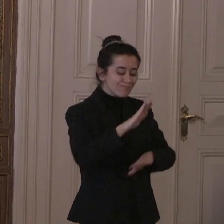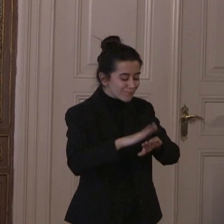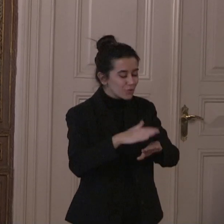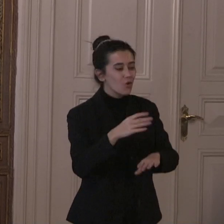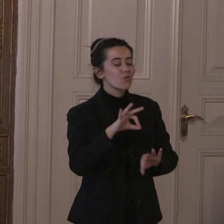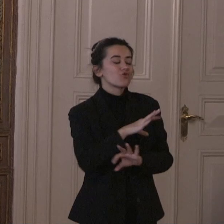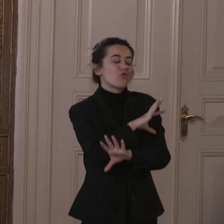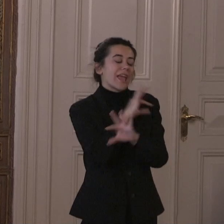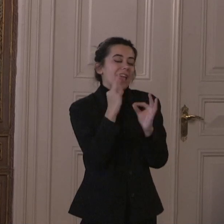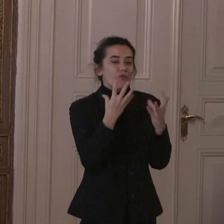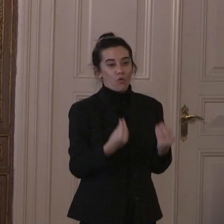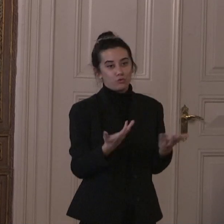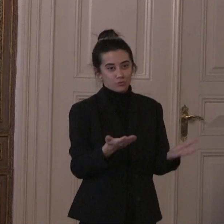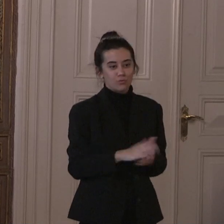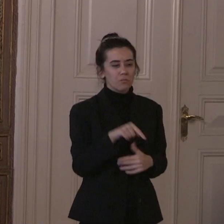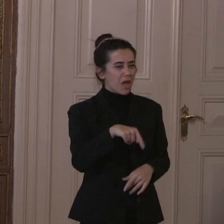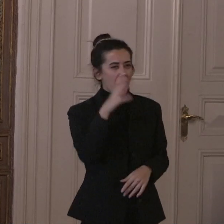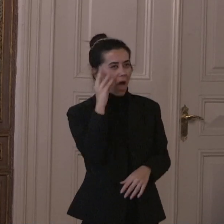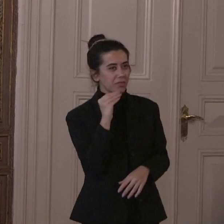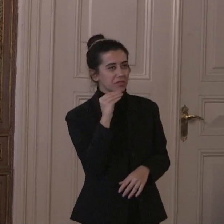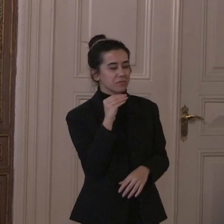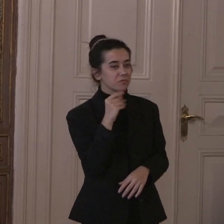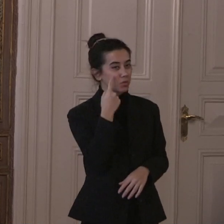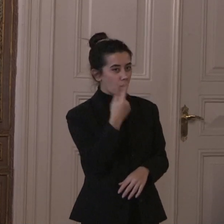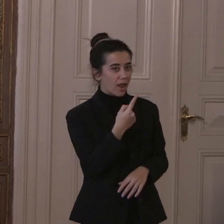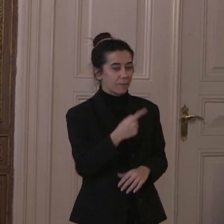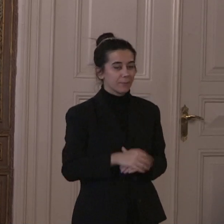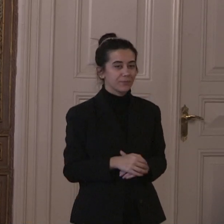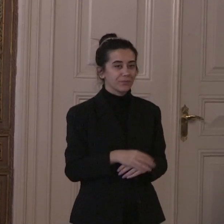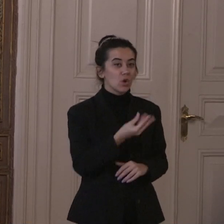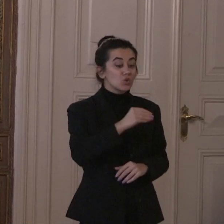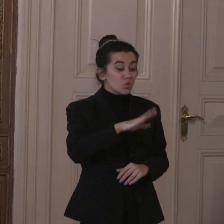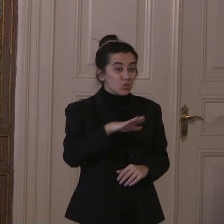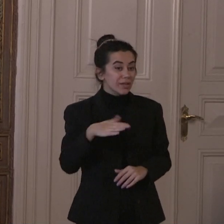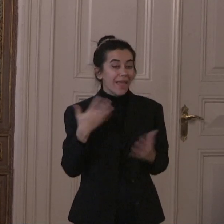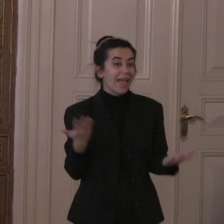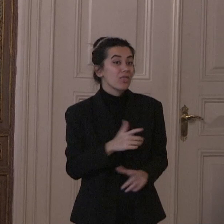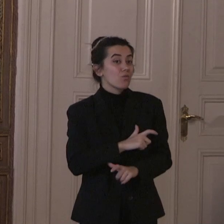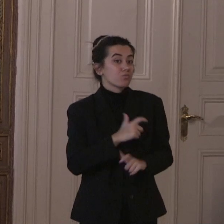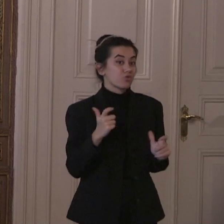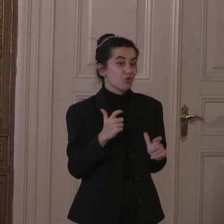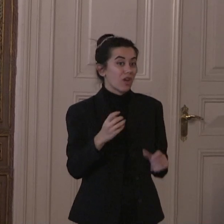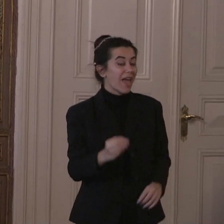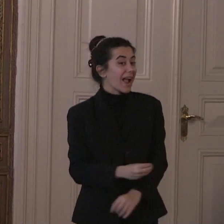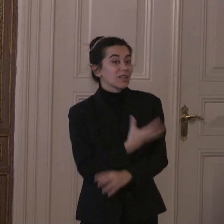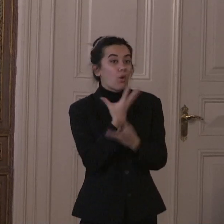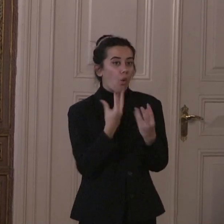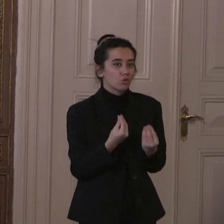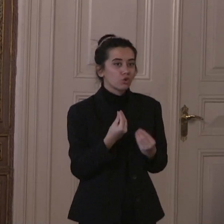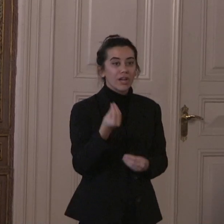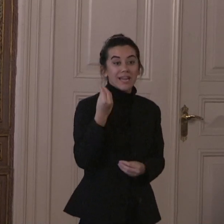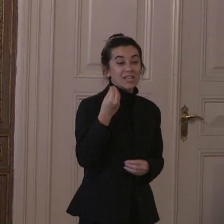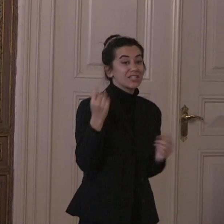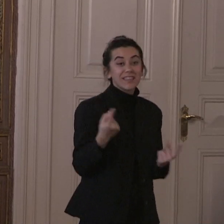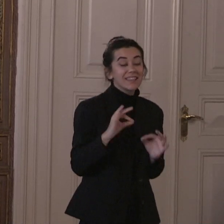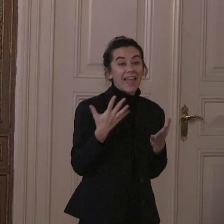geçti. Buradan ben şunu anlıyorum, yani çocukların en büyük, en çok etkilendikleri şey yeni arkadaşlar